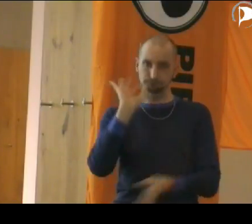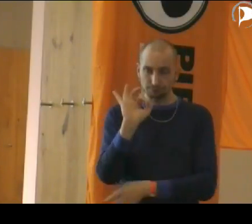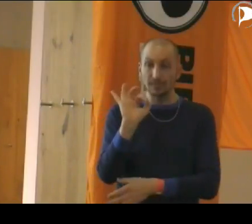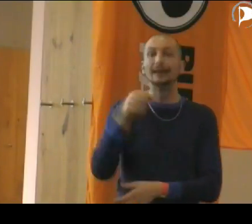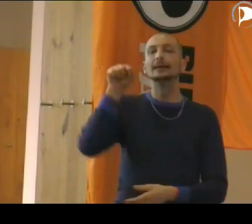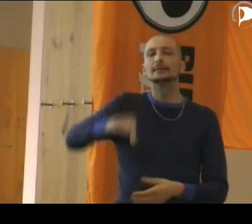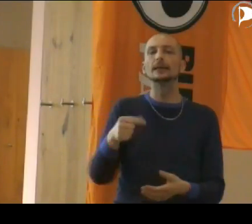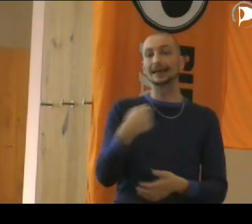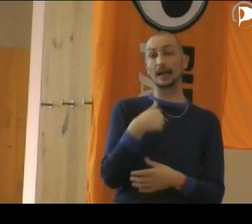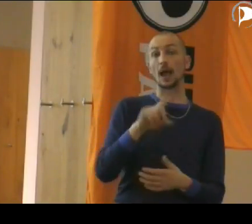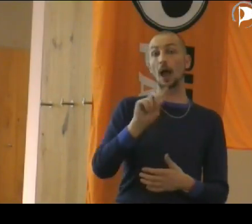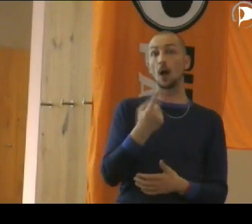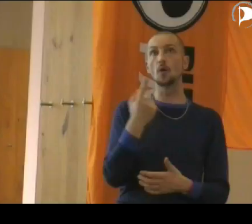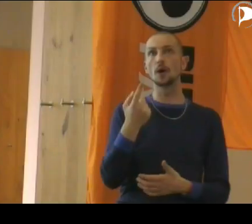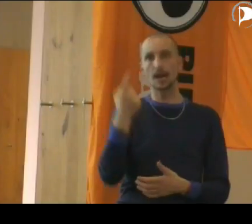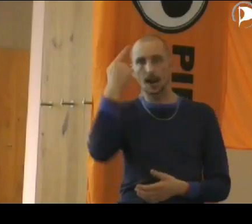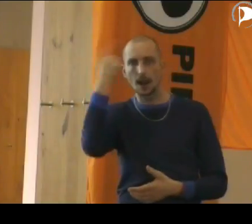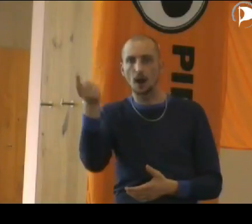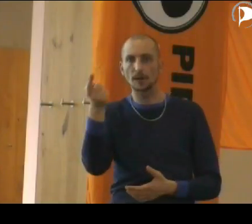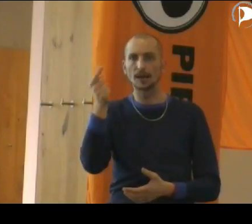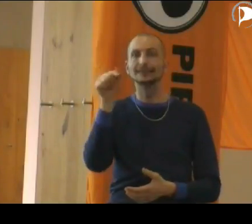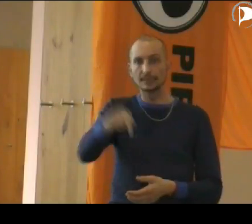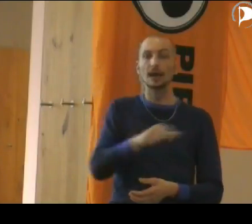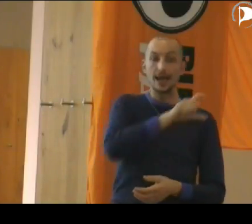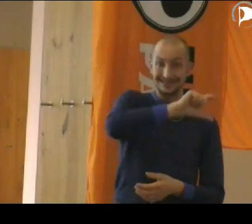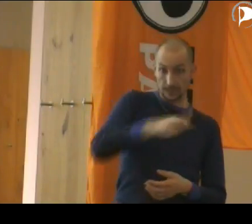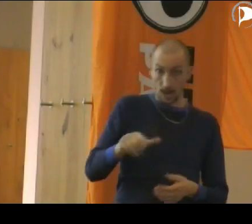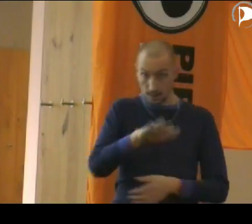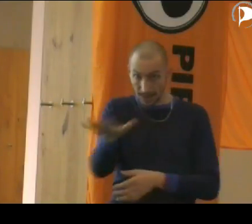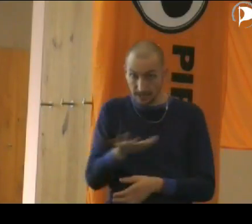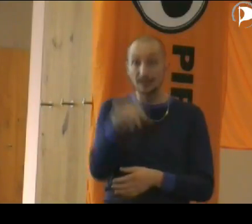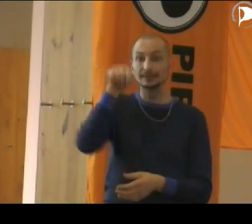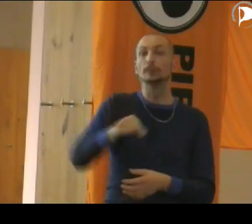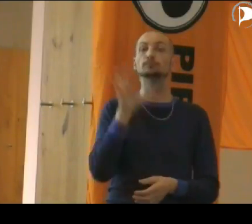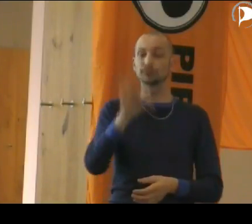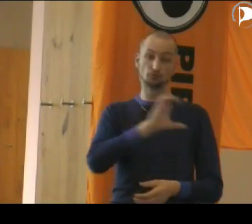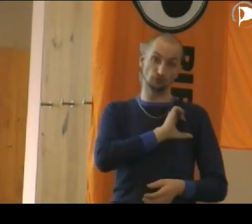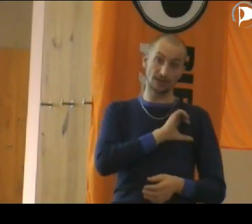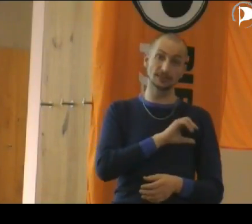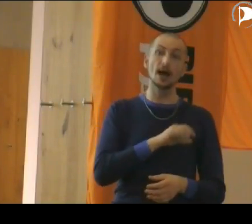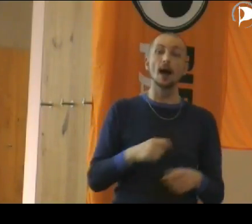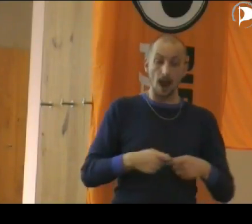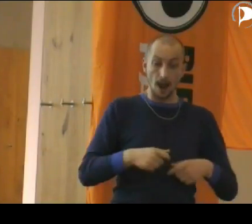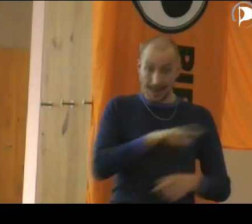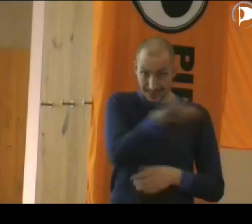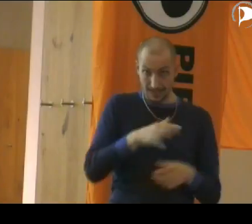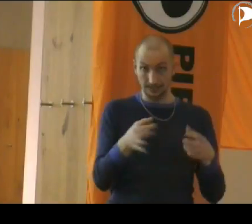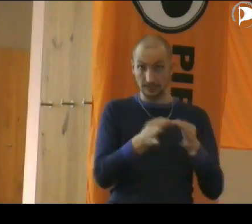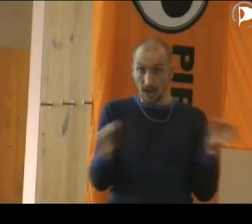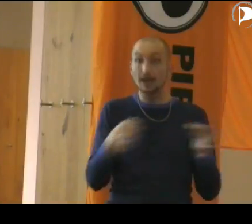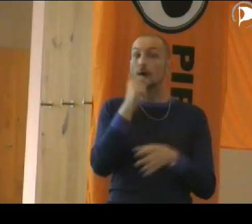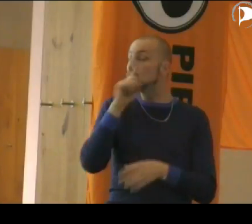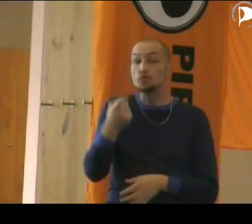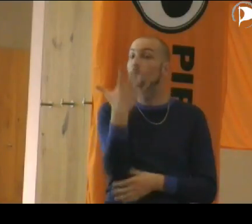von da hatte ich auch absolut überzeugt gefunden habt ihr hier ist der allerbeste chancen haben den landtag zu kommen und im juni prozent sondern möglicherweise